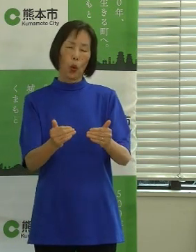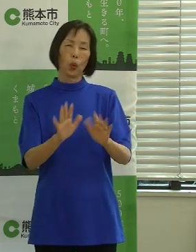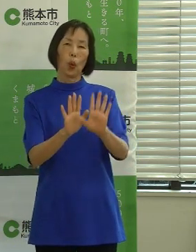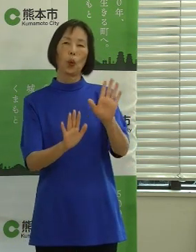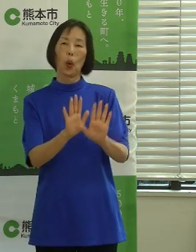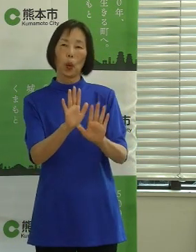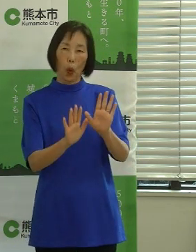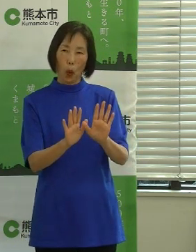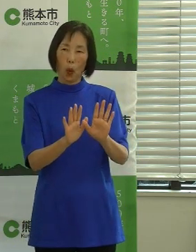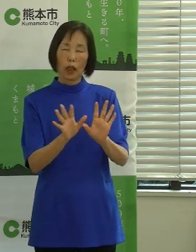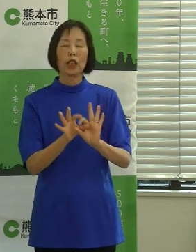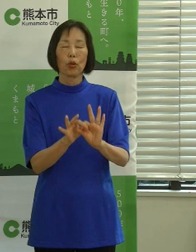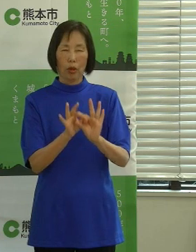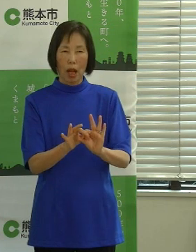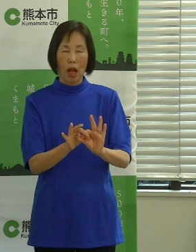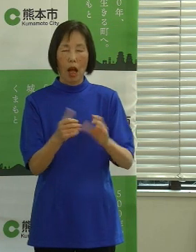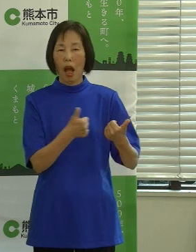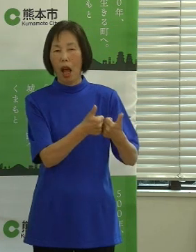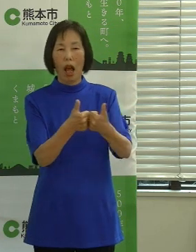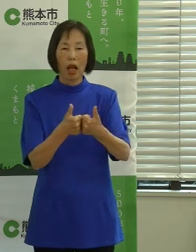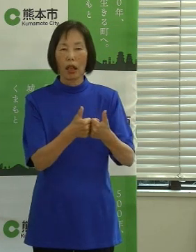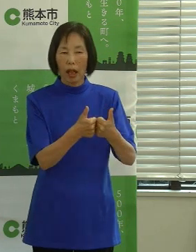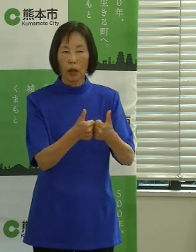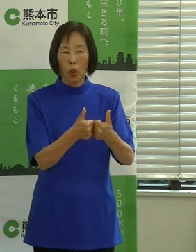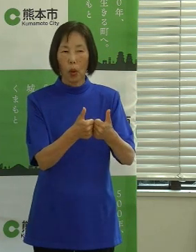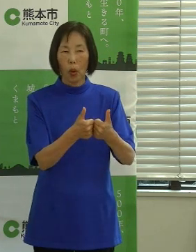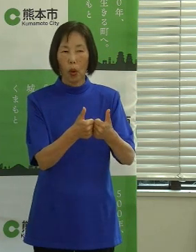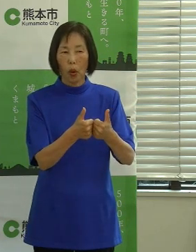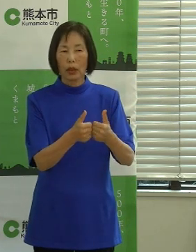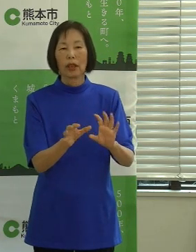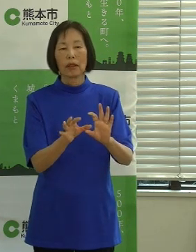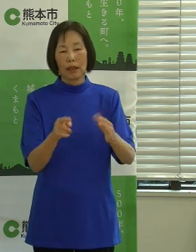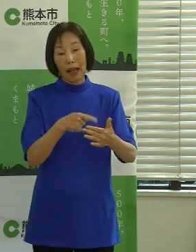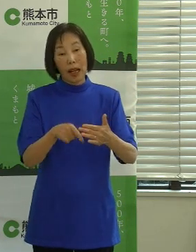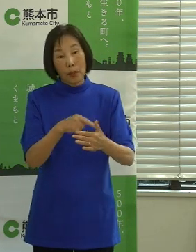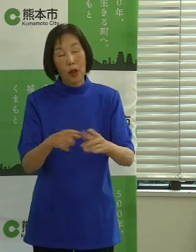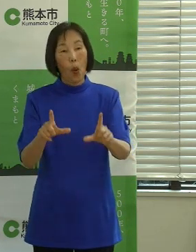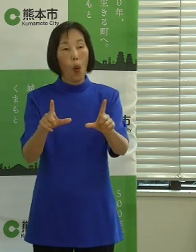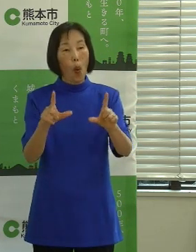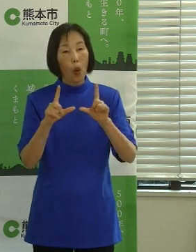てですね、検討をしていることについて報告がありました。で、